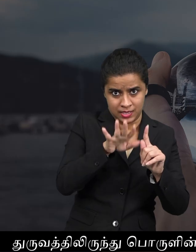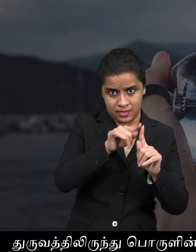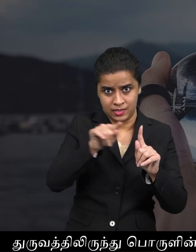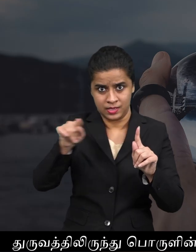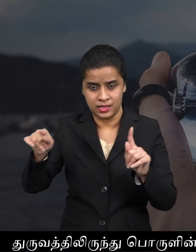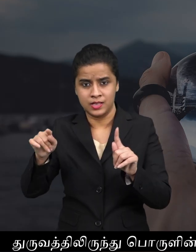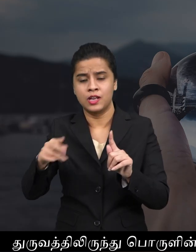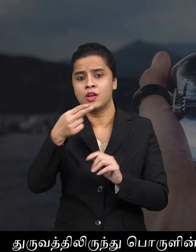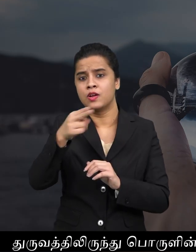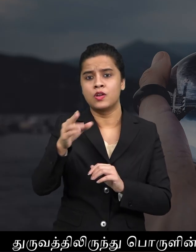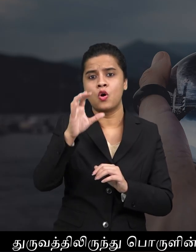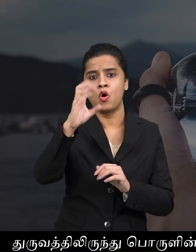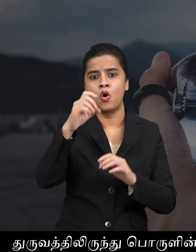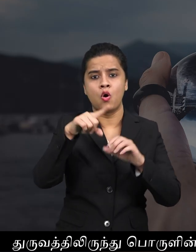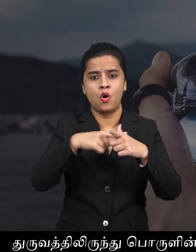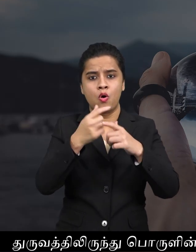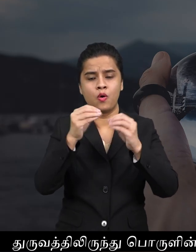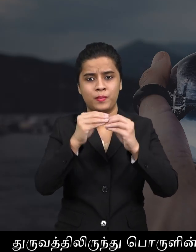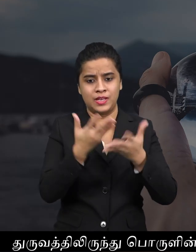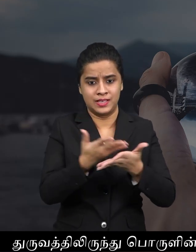என்று அழைக்கப்படுகிறது.